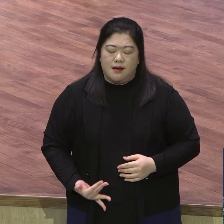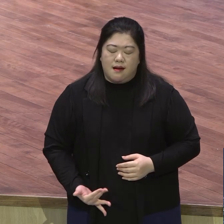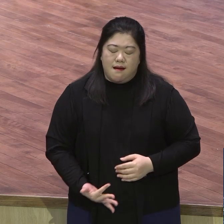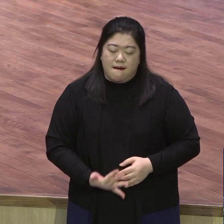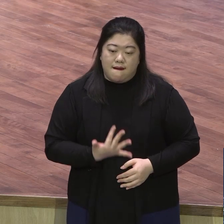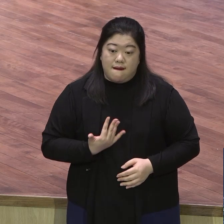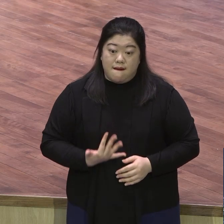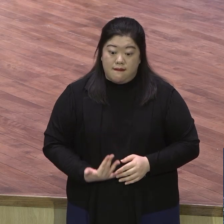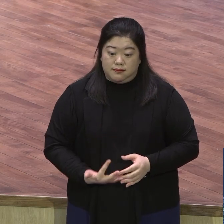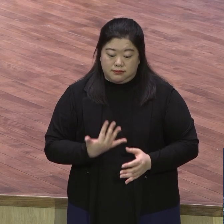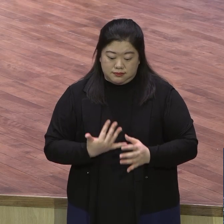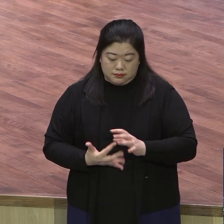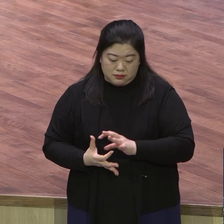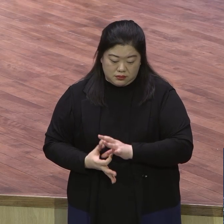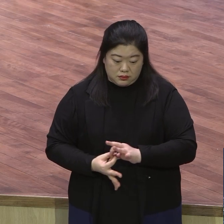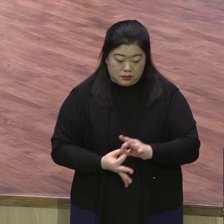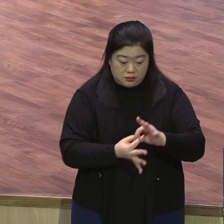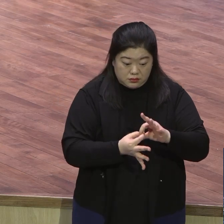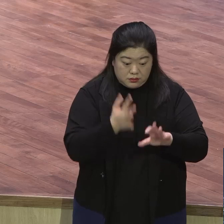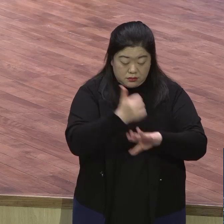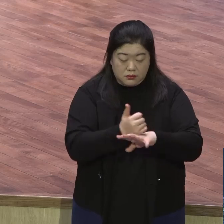살인으로 연결된다.